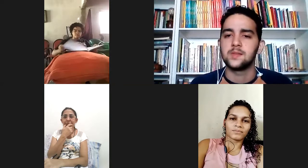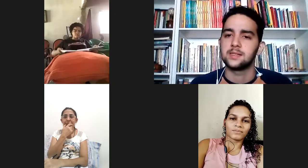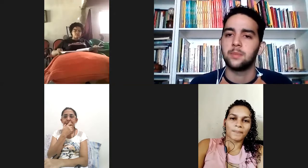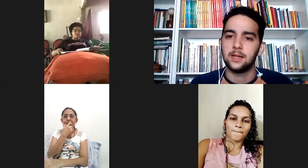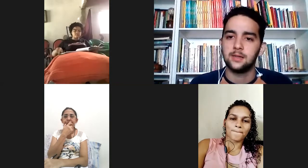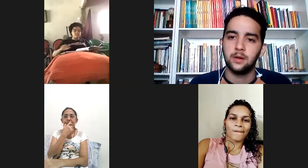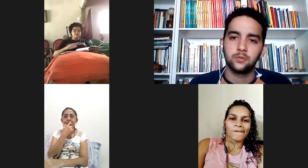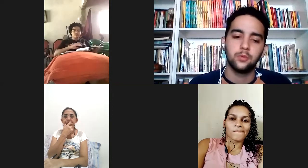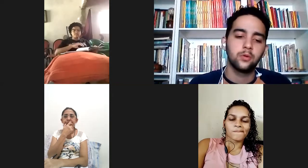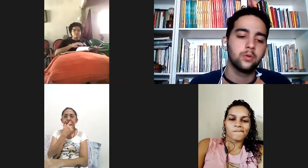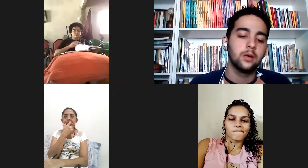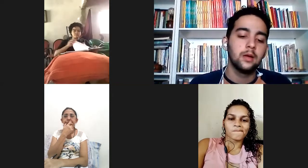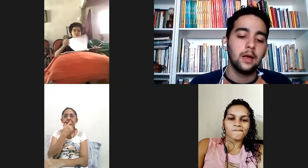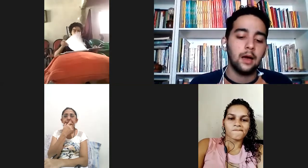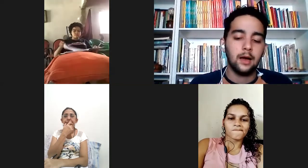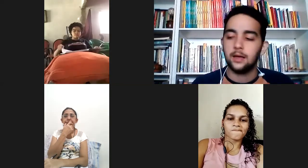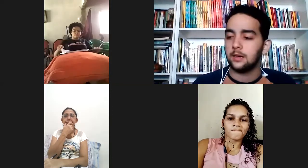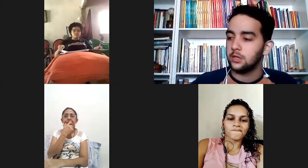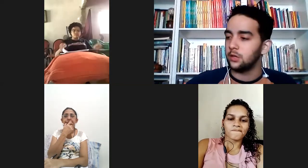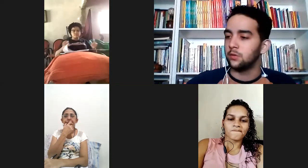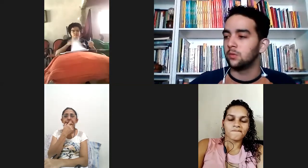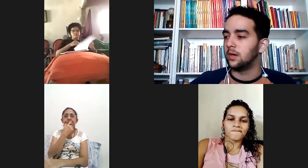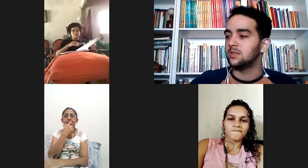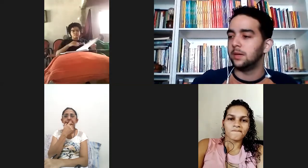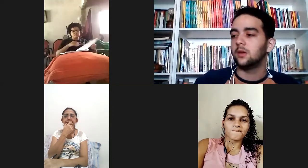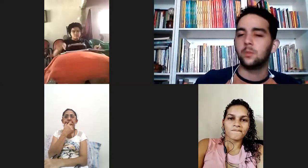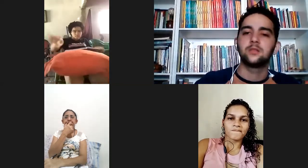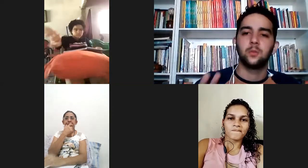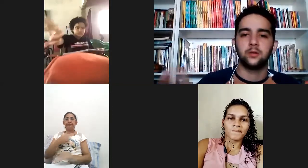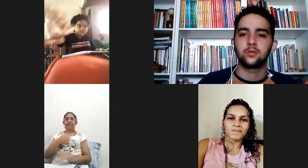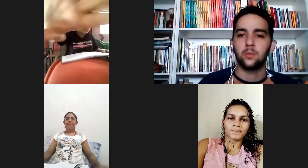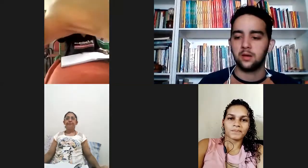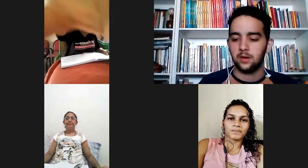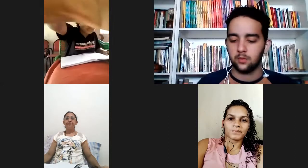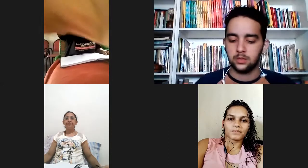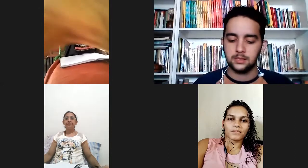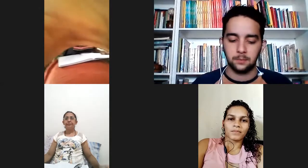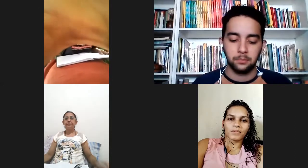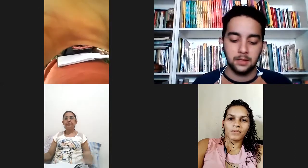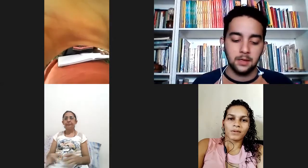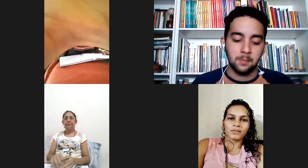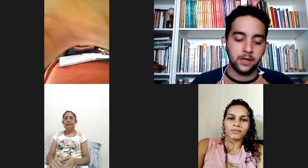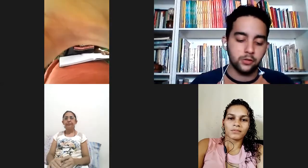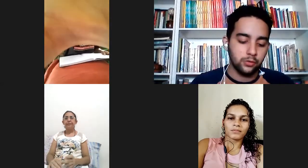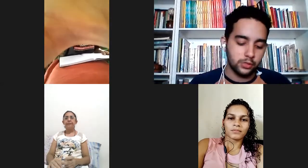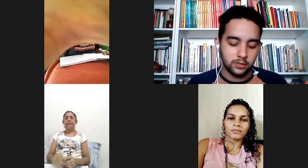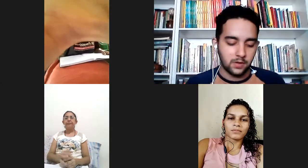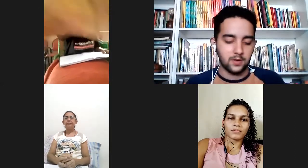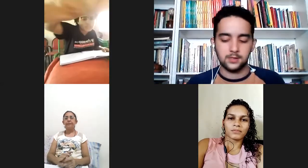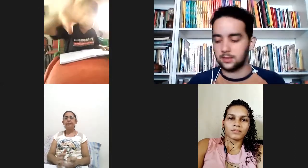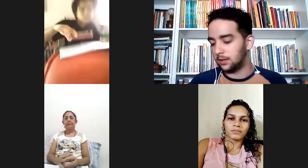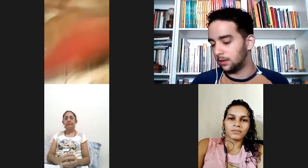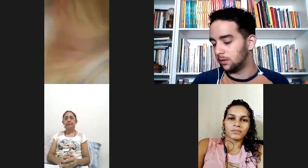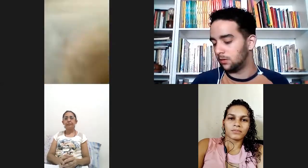porque às vezes aparecem mais um pouco. Aí eu reexplico mais ou menos como é que vai acontecer. Mas hoje a gente